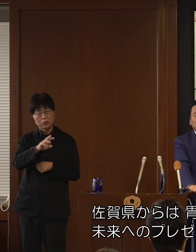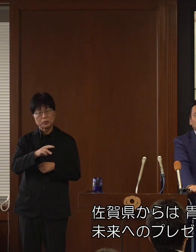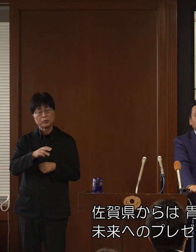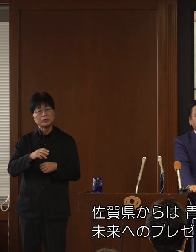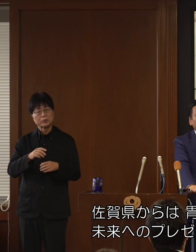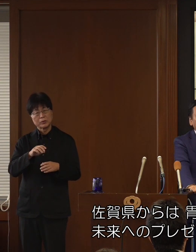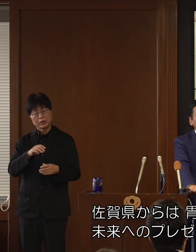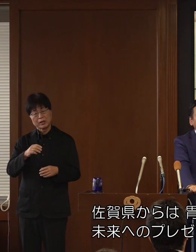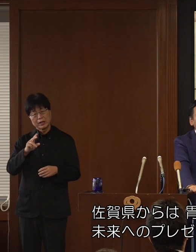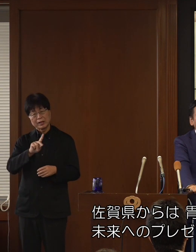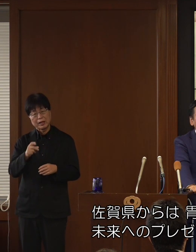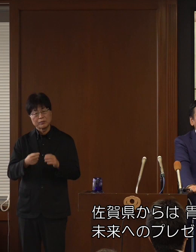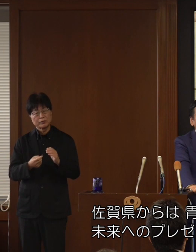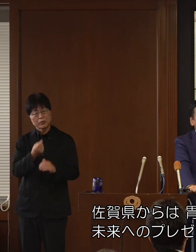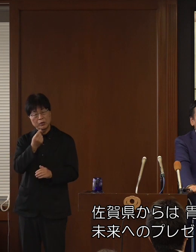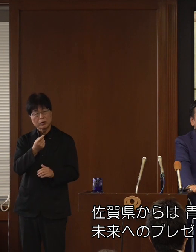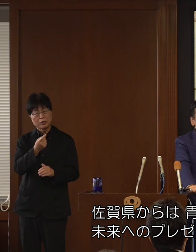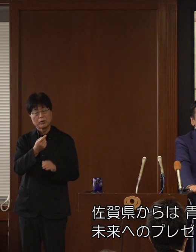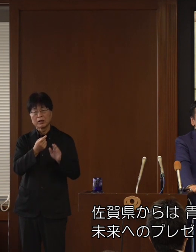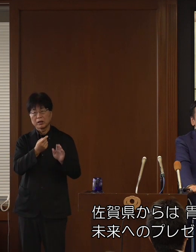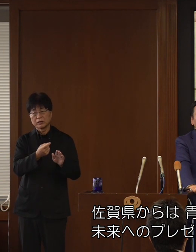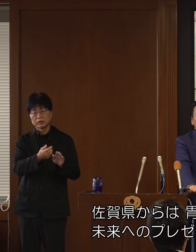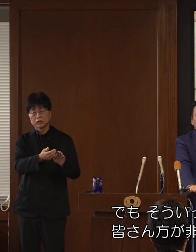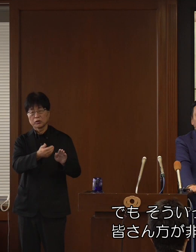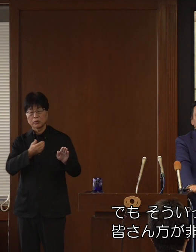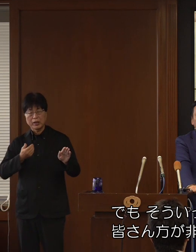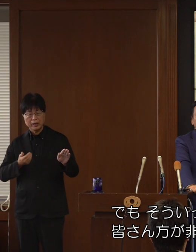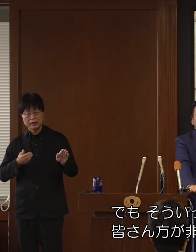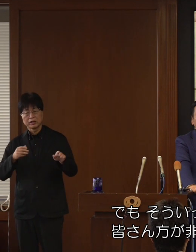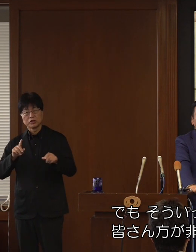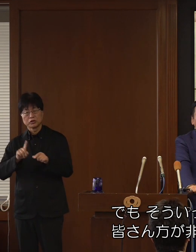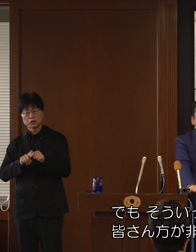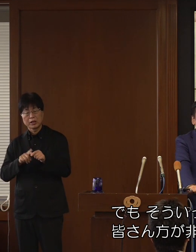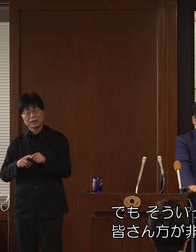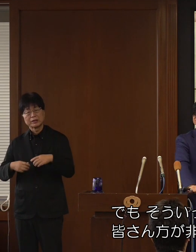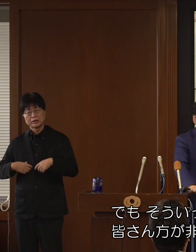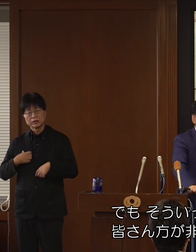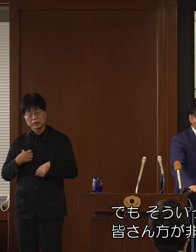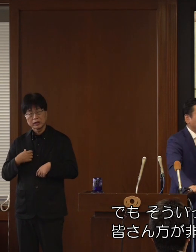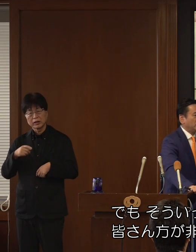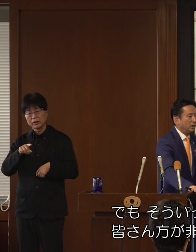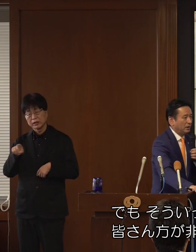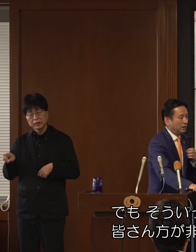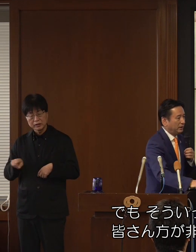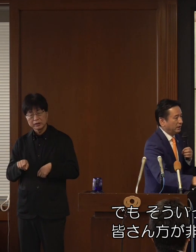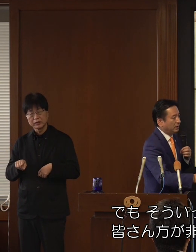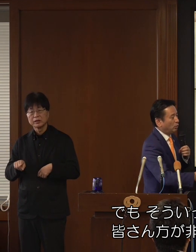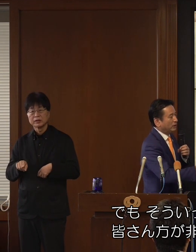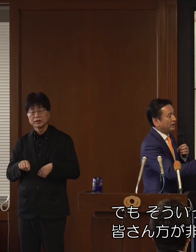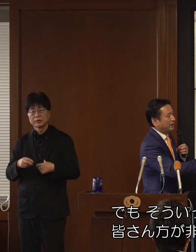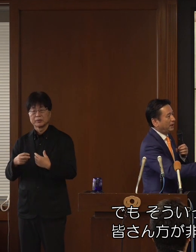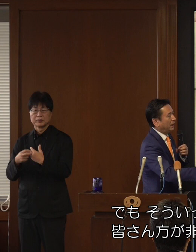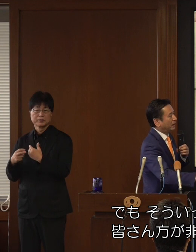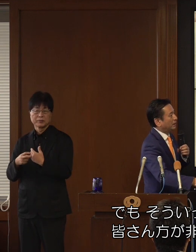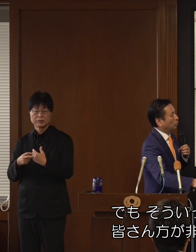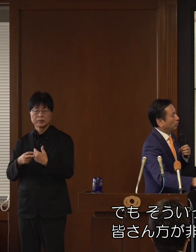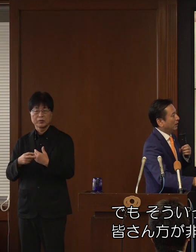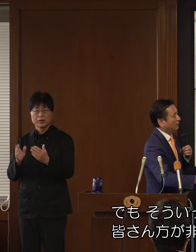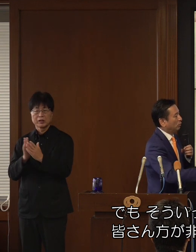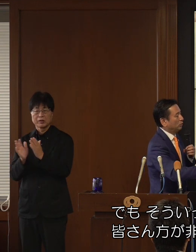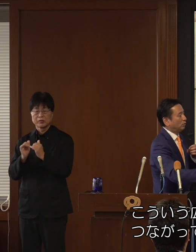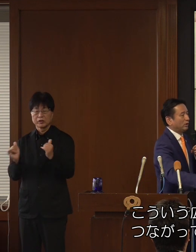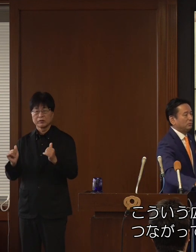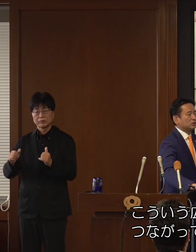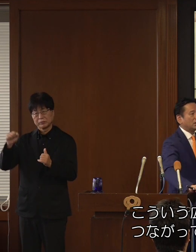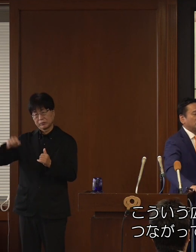ていう、まあ、未来へのプレゼント事業なわけです。まあ、でもそういった事業に対して県民の皆さん方が非常に肯定的であったこと